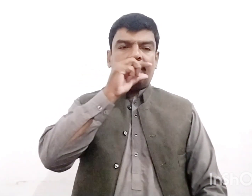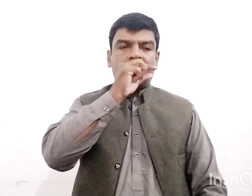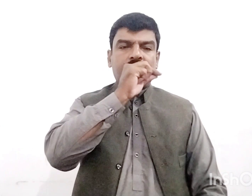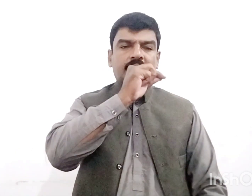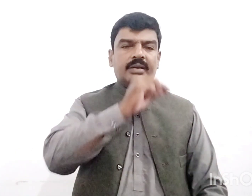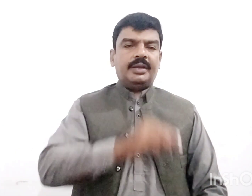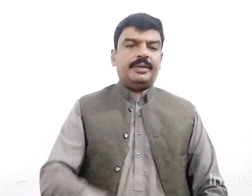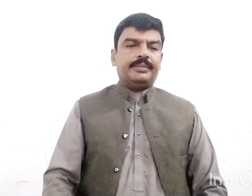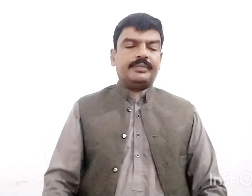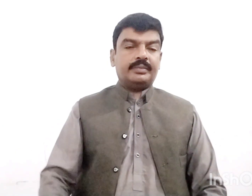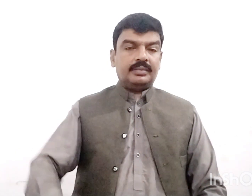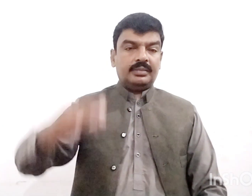बिस्मिल्लाहिर्रहमानिर्रहीम।